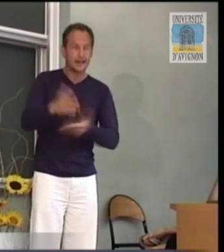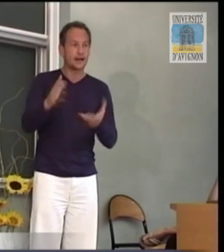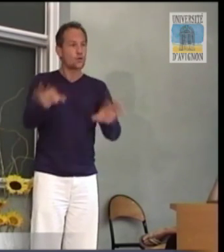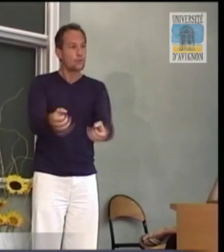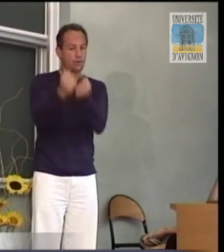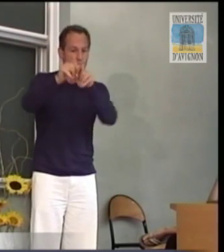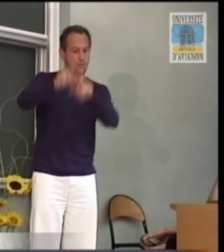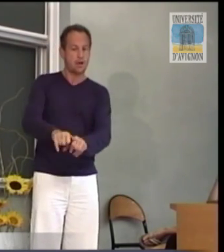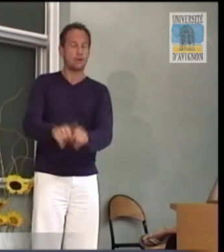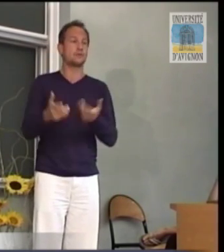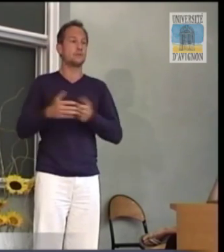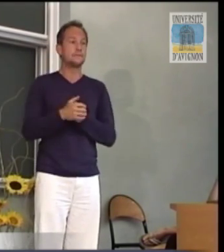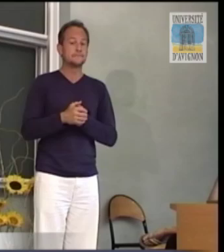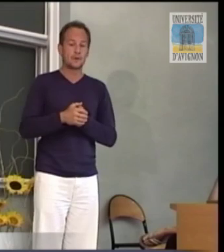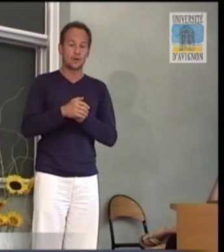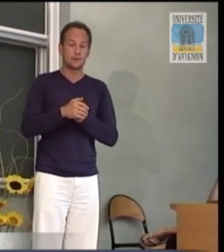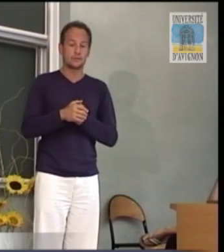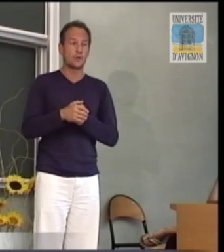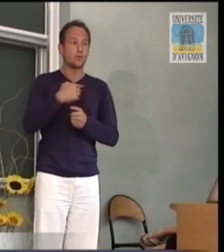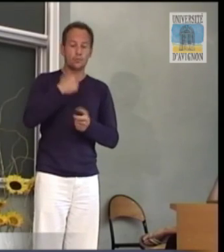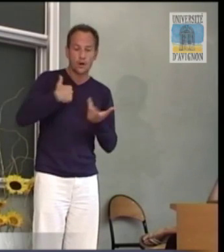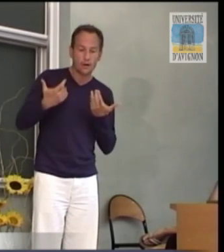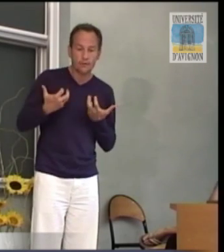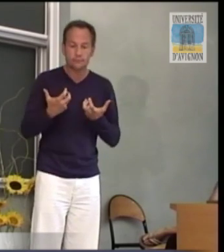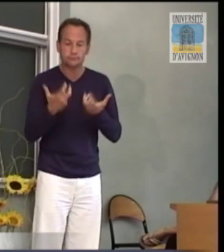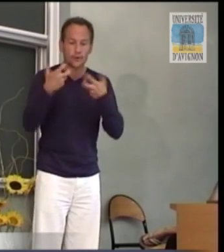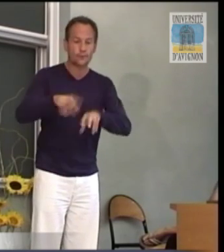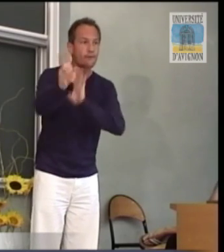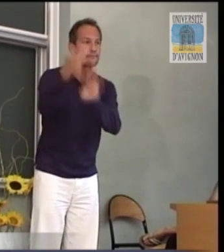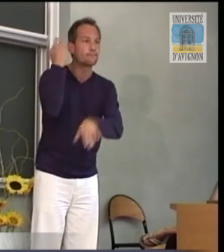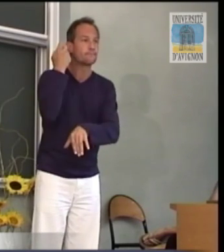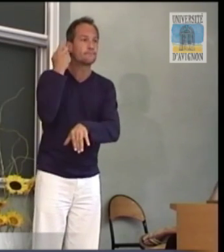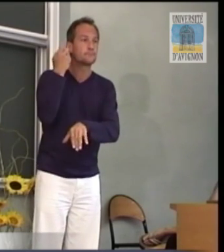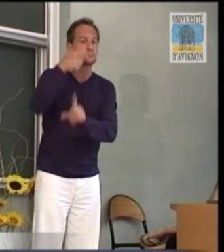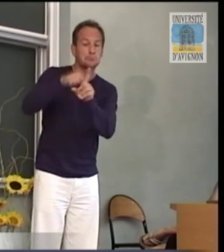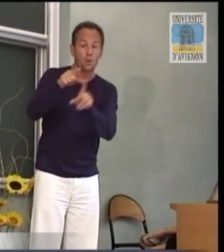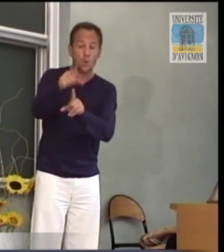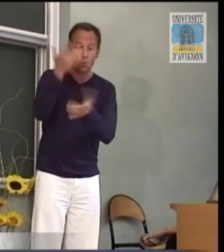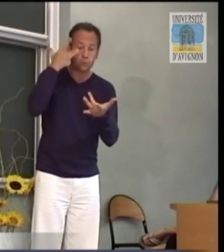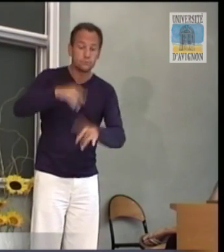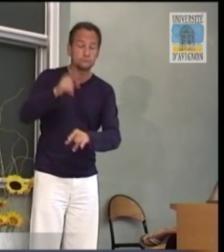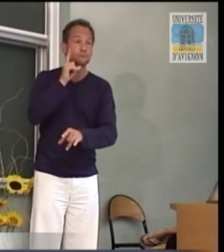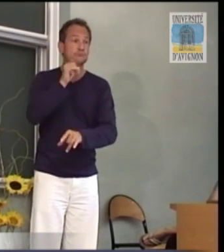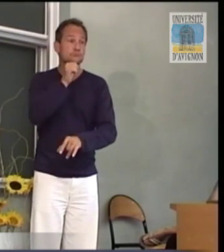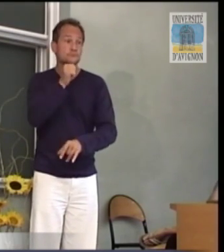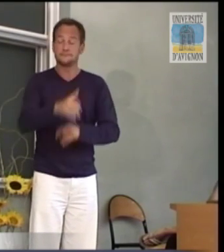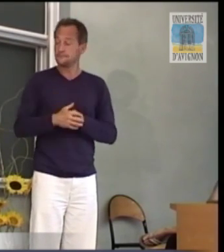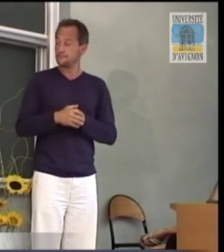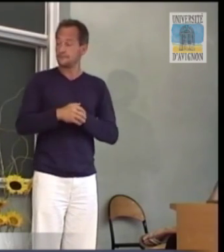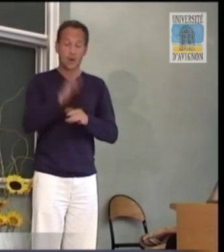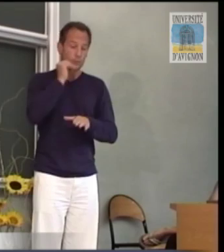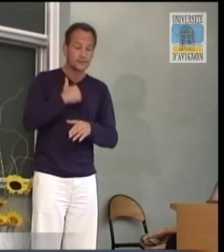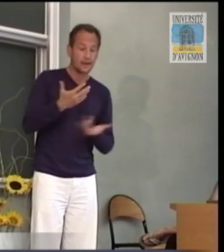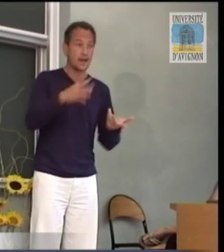on prend à la personne quelque chose qu'elle ne sait même pas avoir. Donc on en revient toujours à cette dimension de être